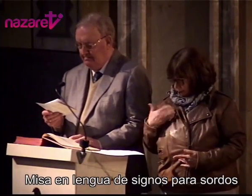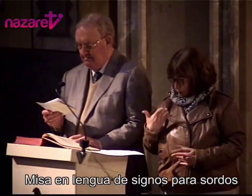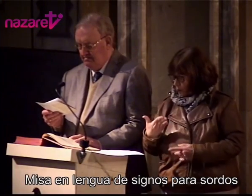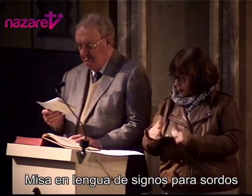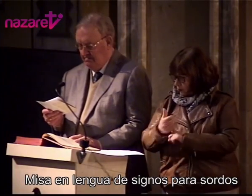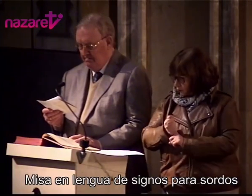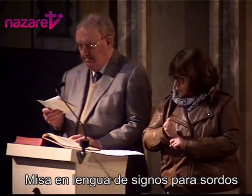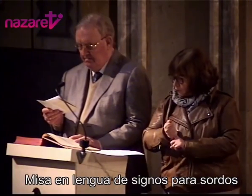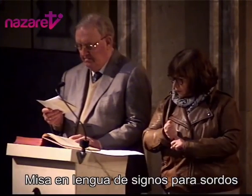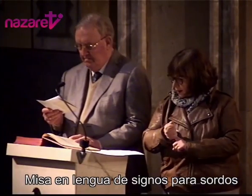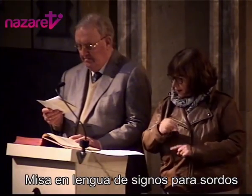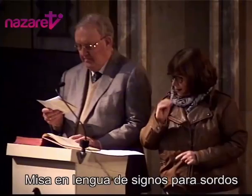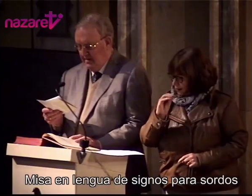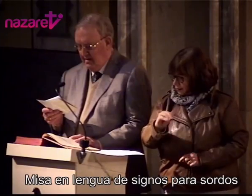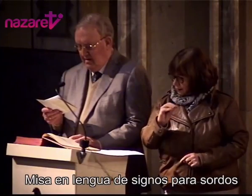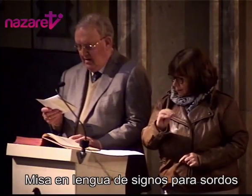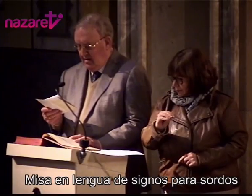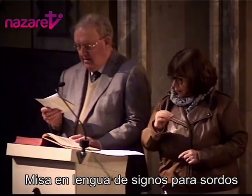honra.